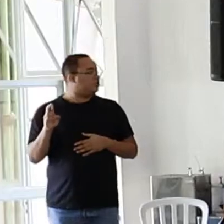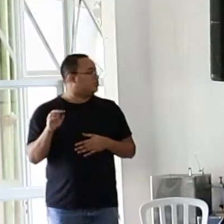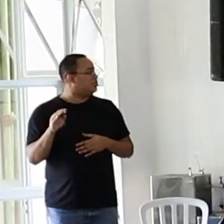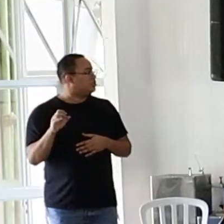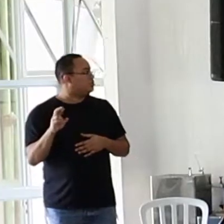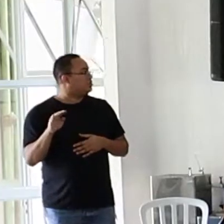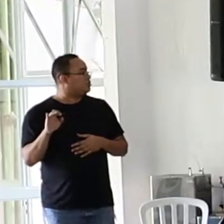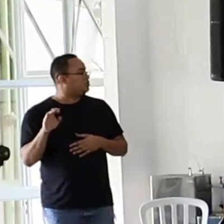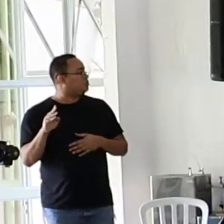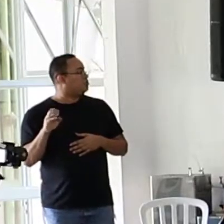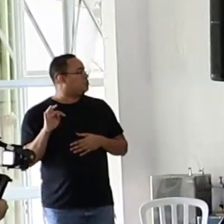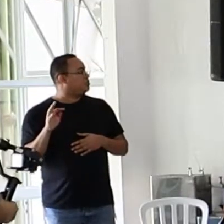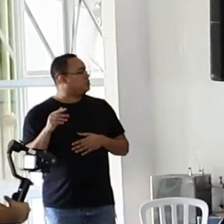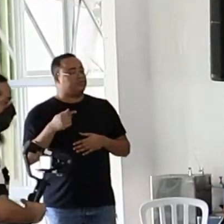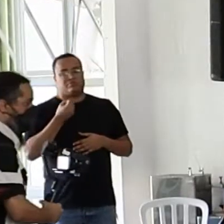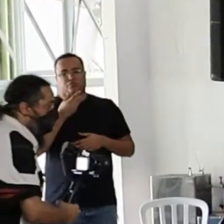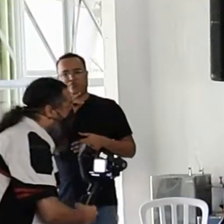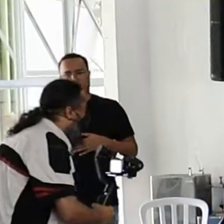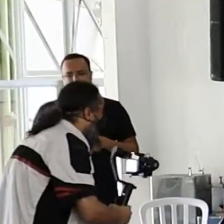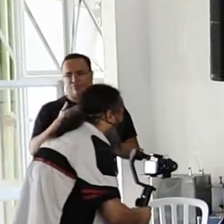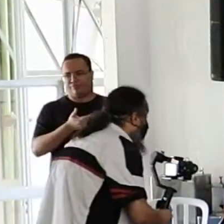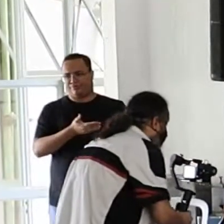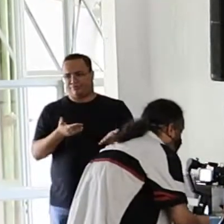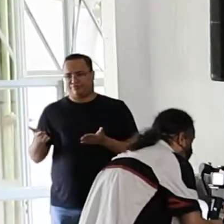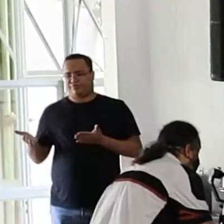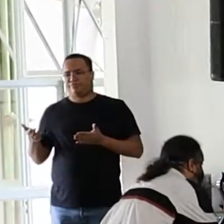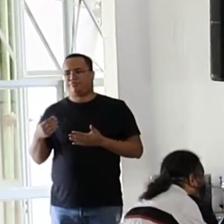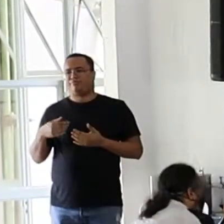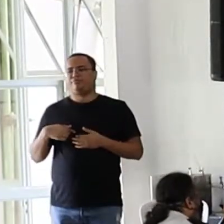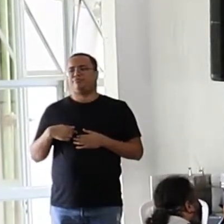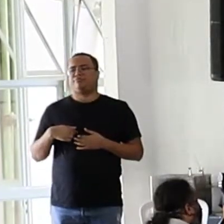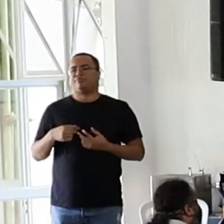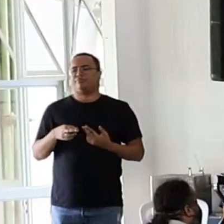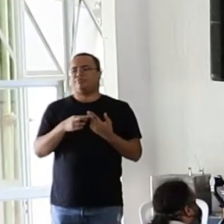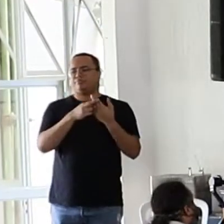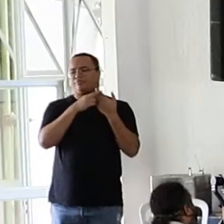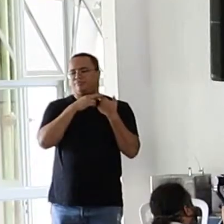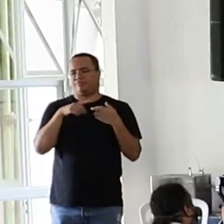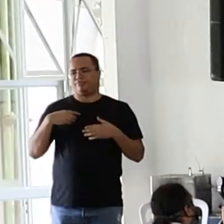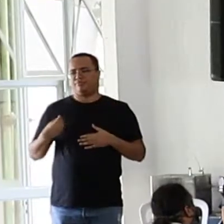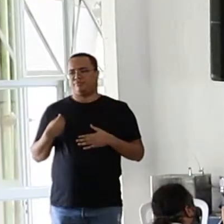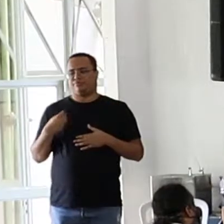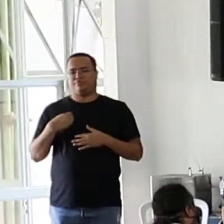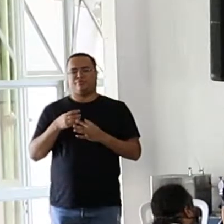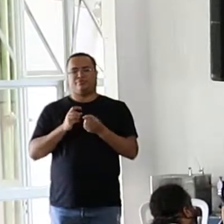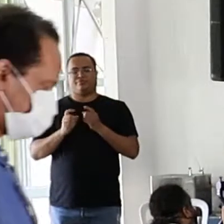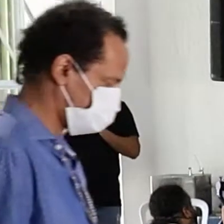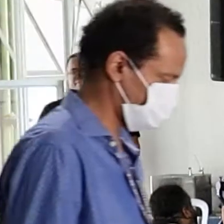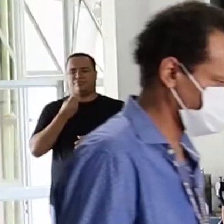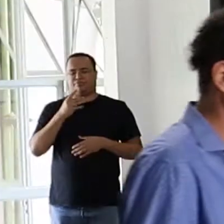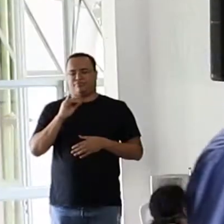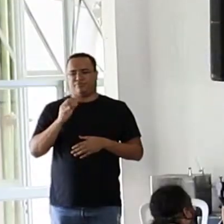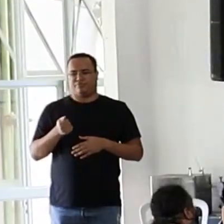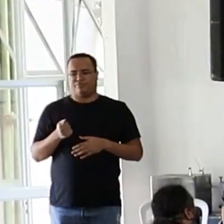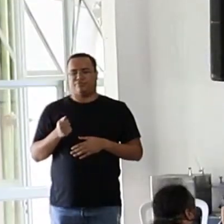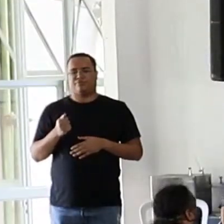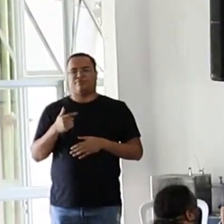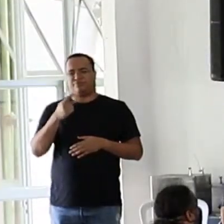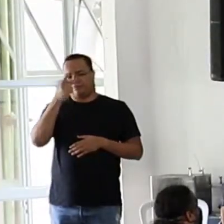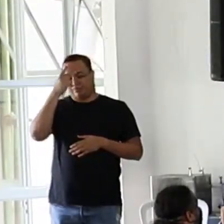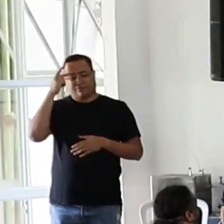Oi bom dia a todos representantes aqui administradora Bom dia